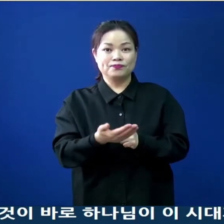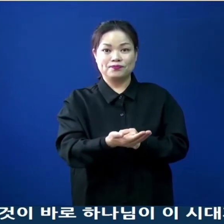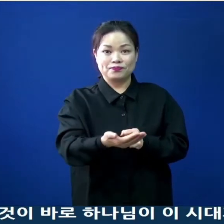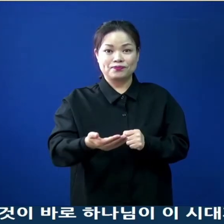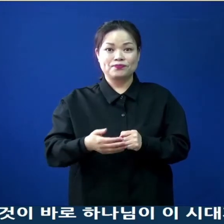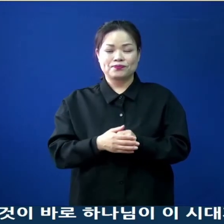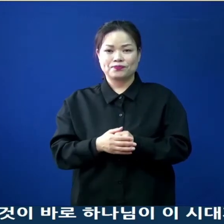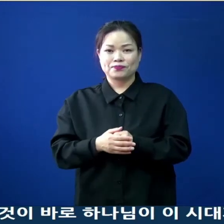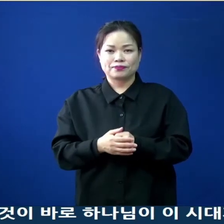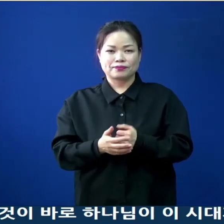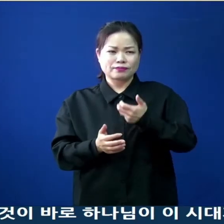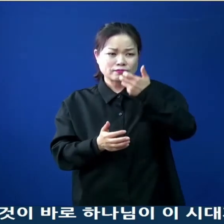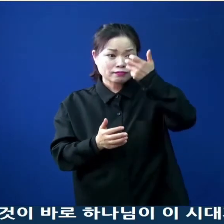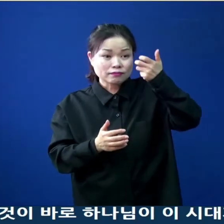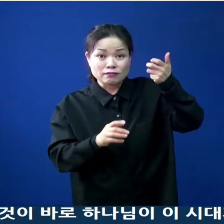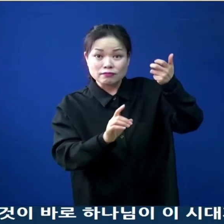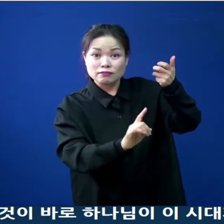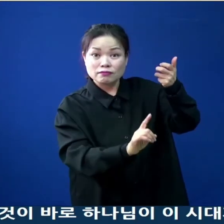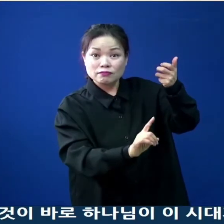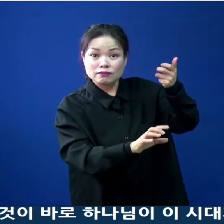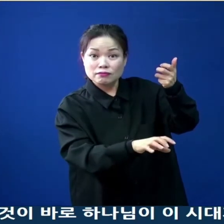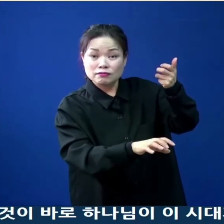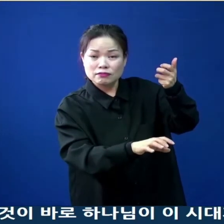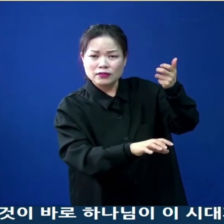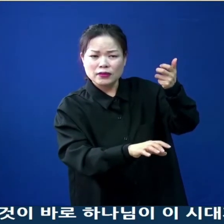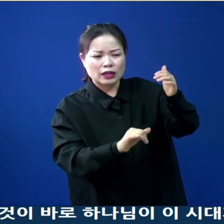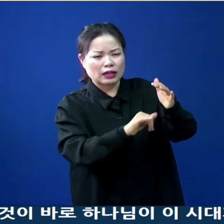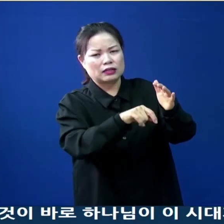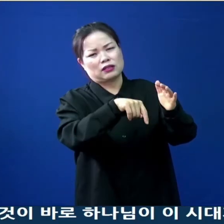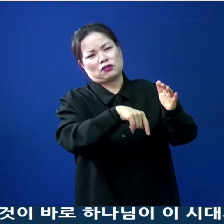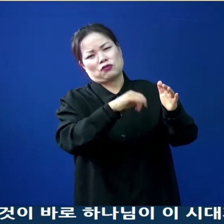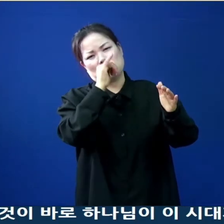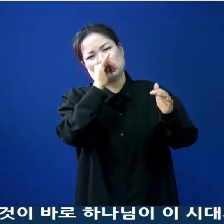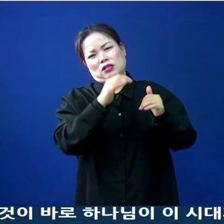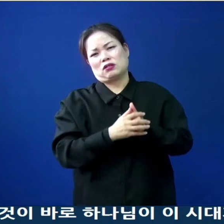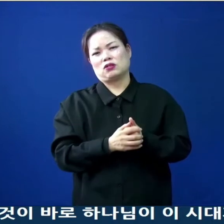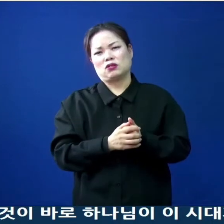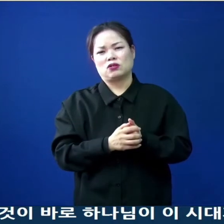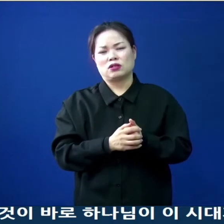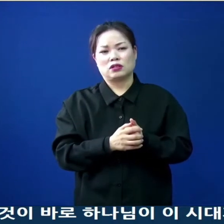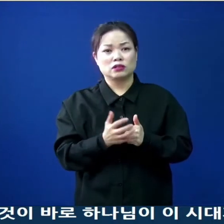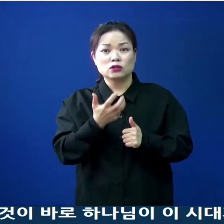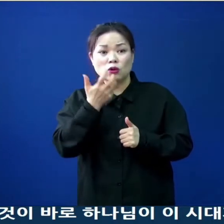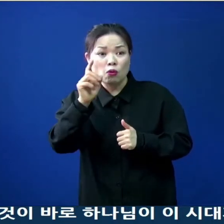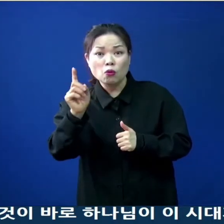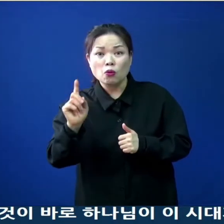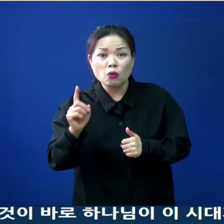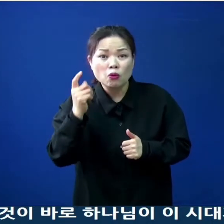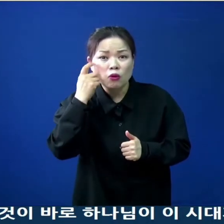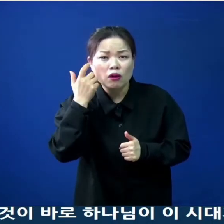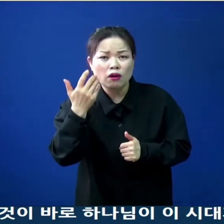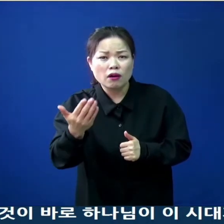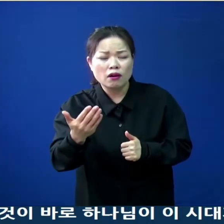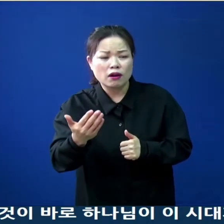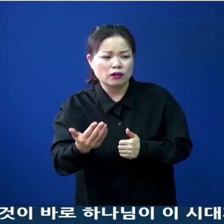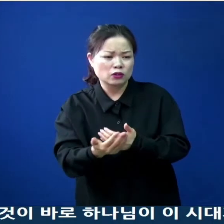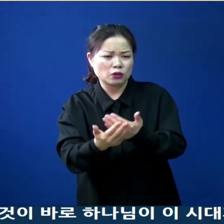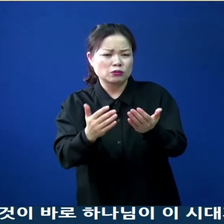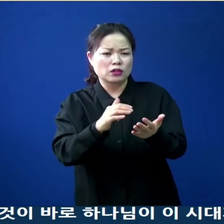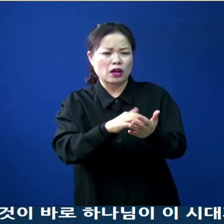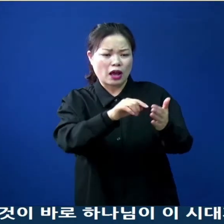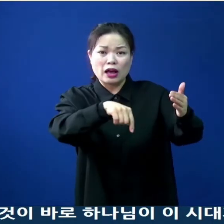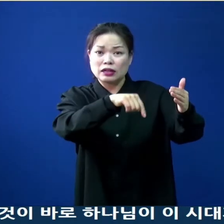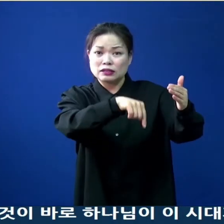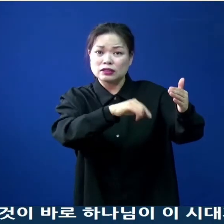여러분, 그 영혼들이 어디에 있습니까? 우리 가정 가운데 있습니다. 그 영혼들이 어디 있습니까? 여러분의 순 안에